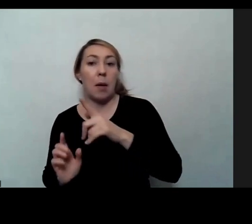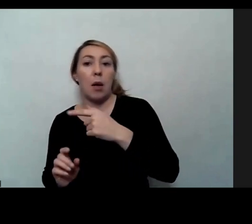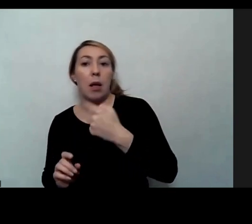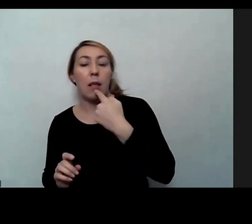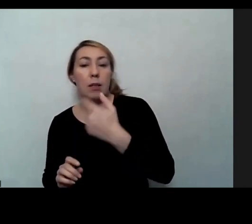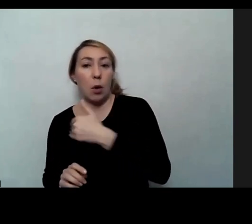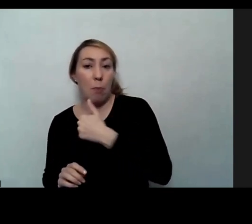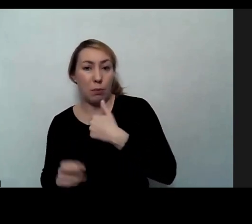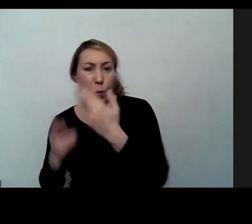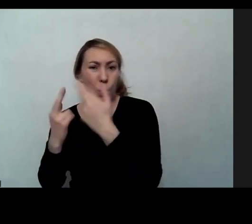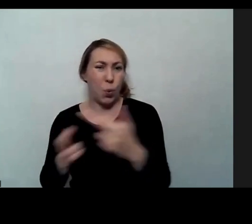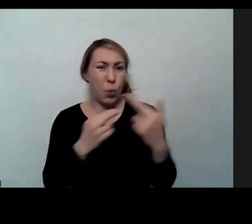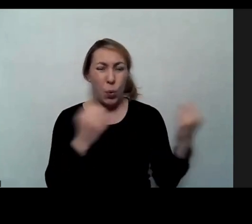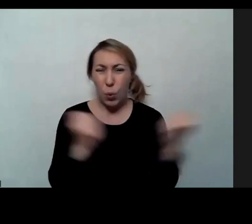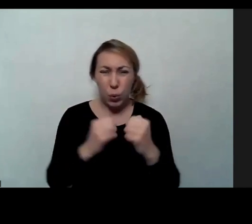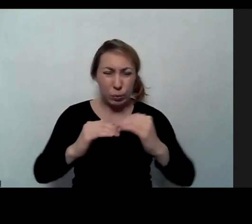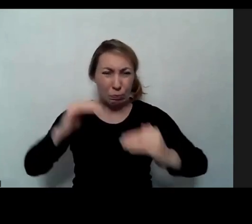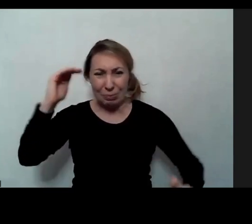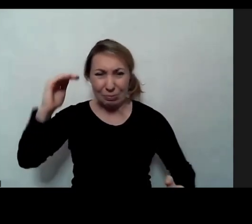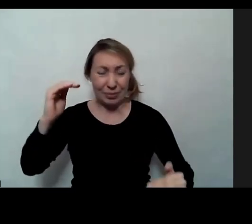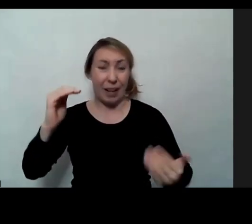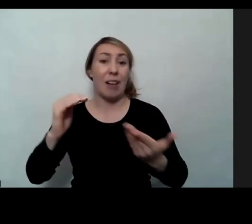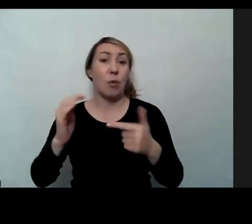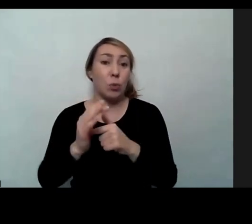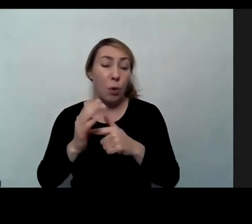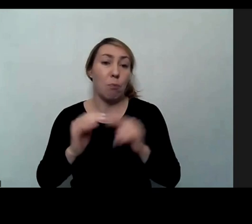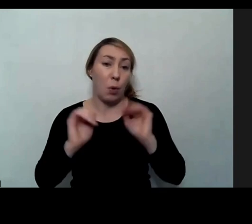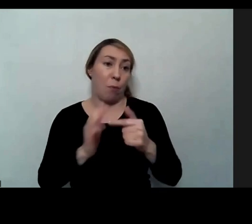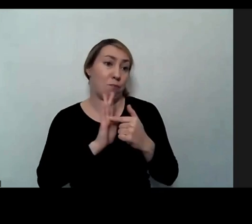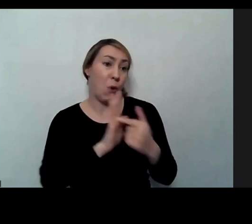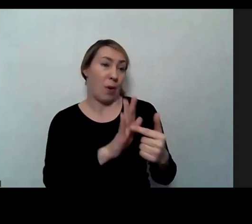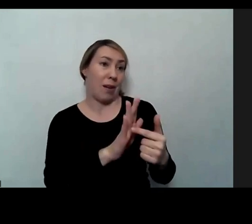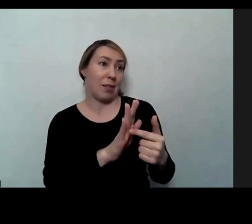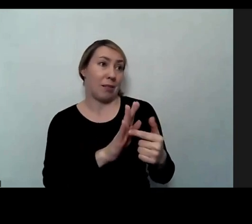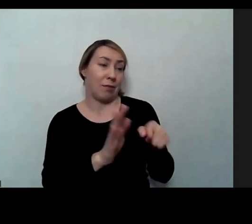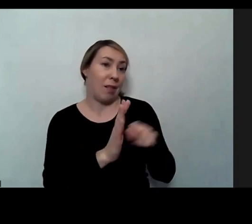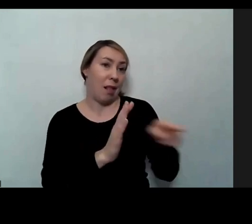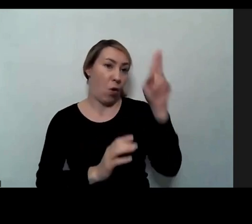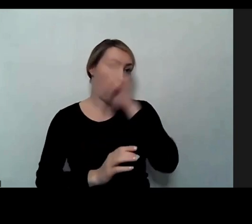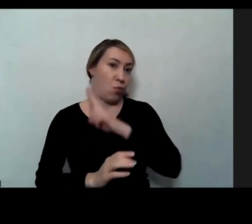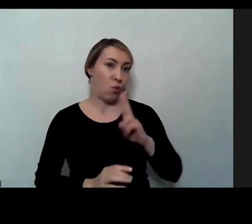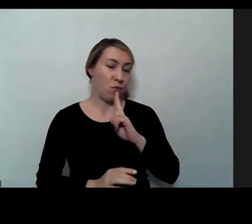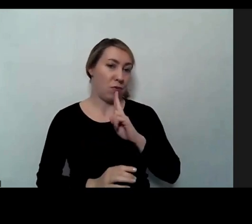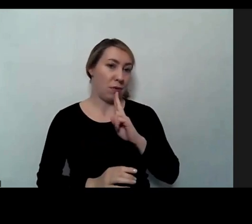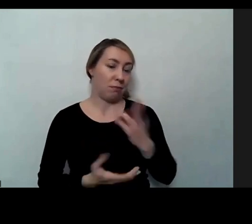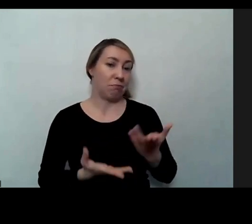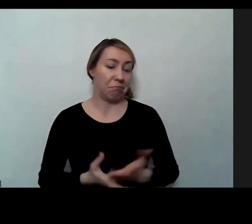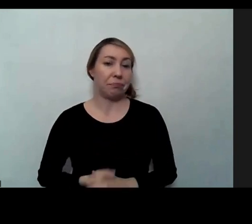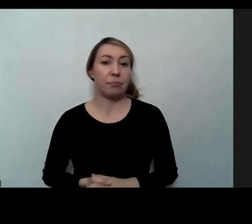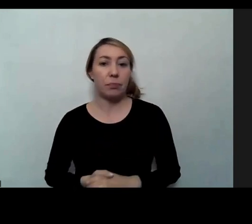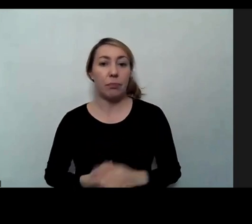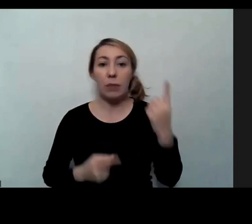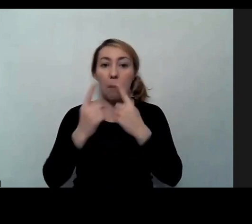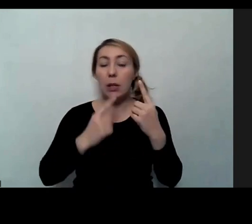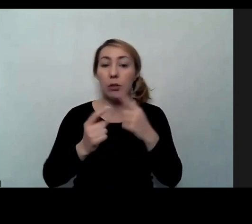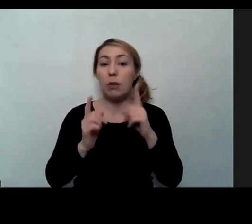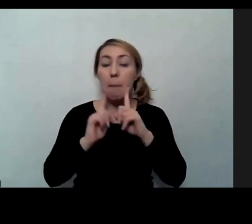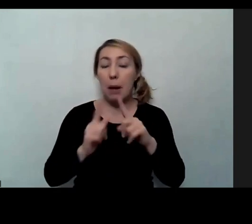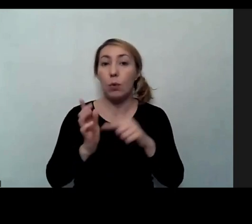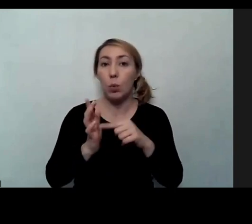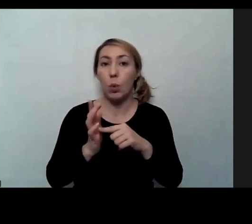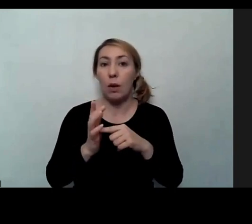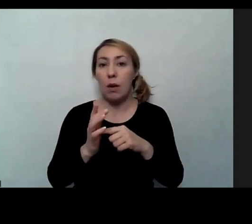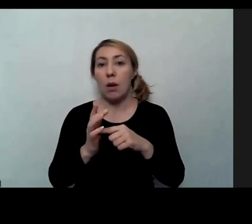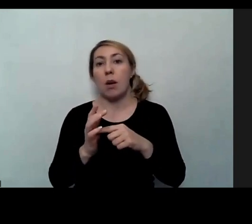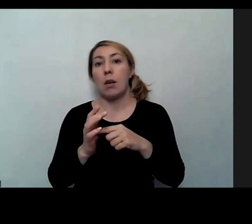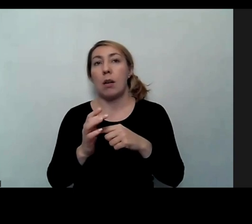tak duża, że może to przemówić właśnie do samego rodzica. Więc myślę, że naprawdę to były takie